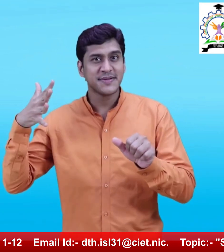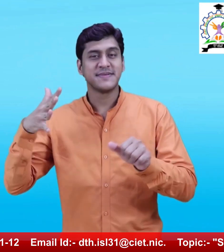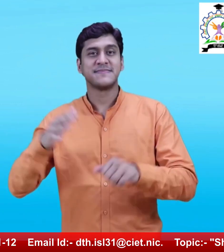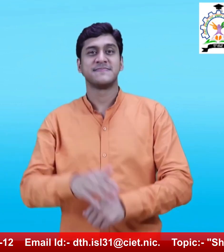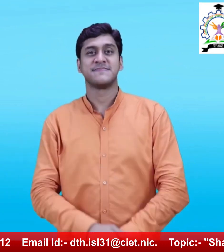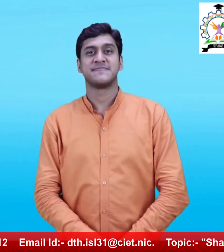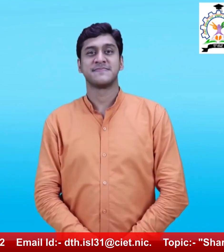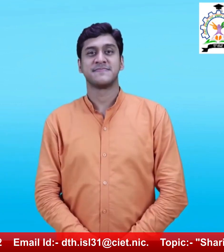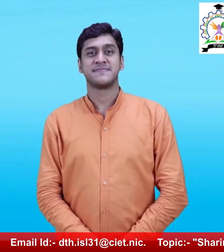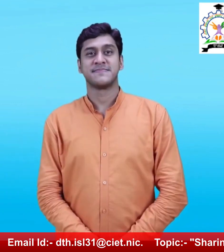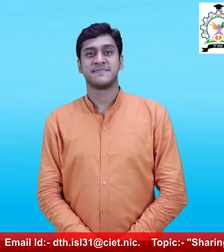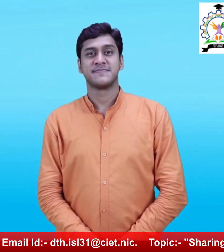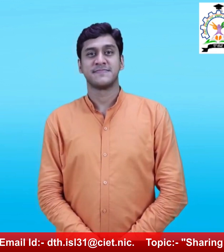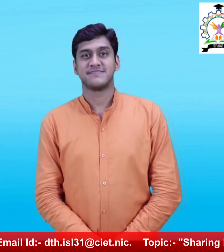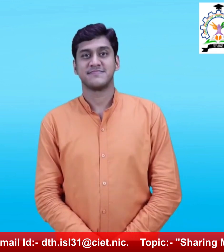अमृतसर,